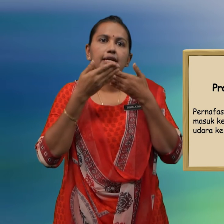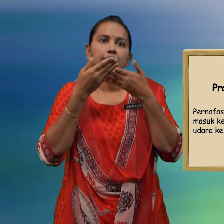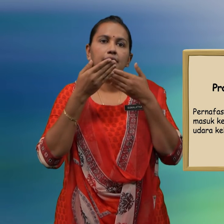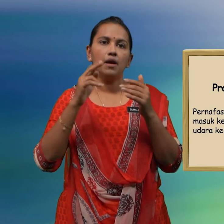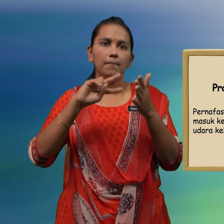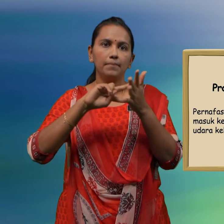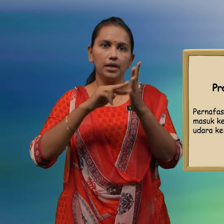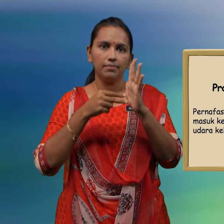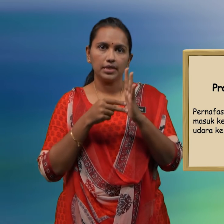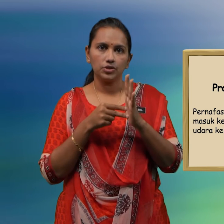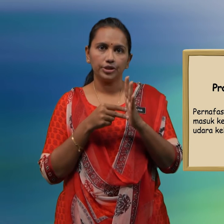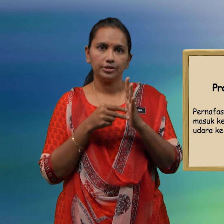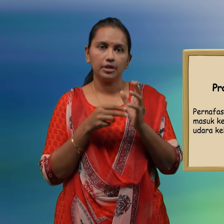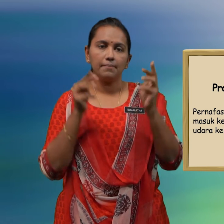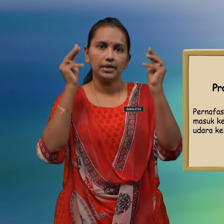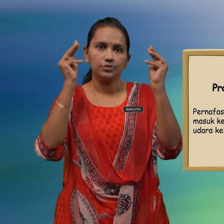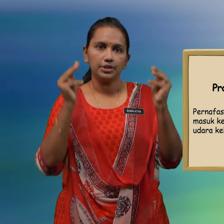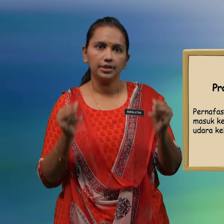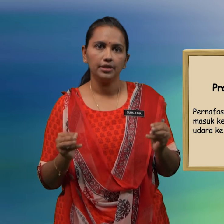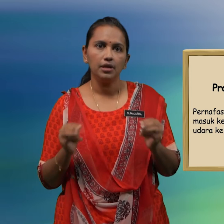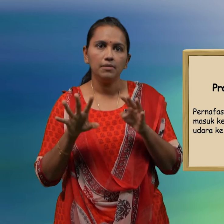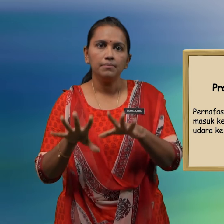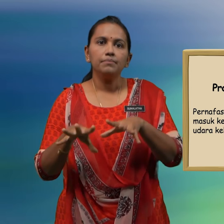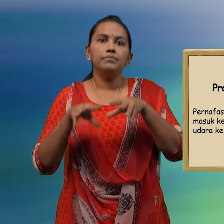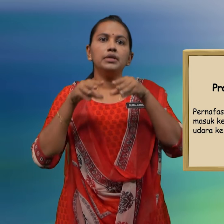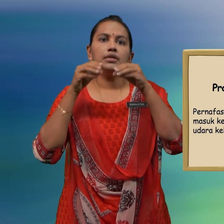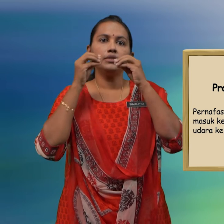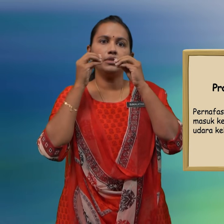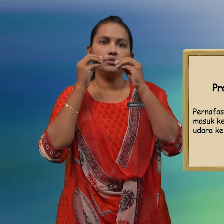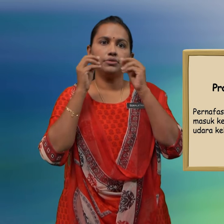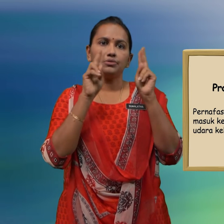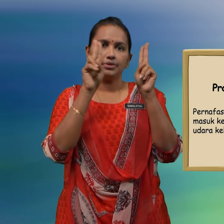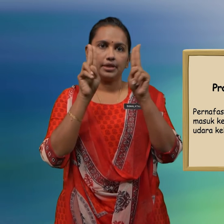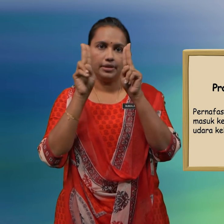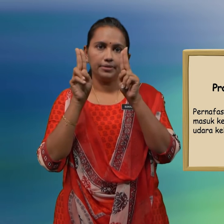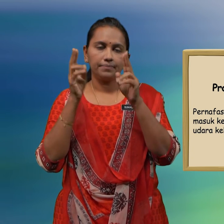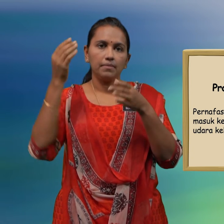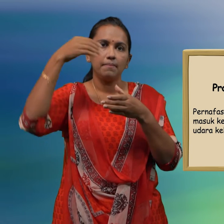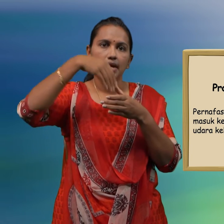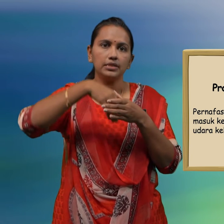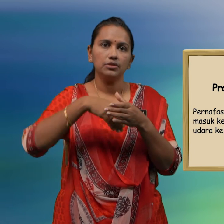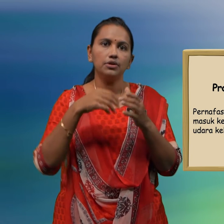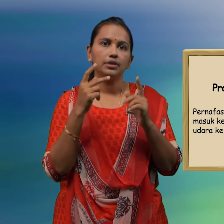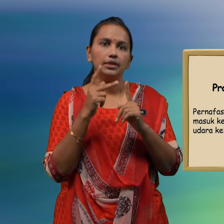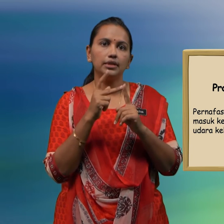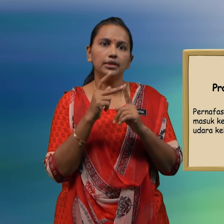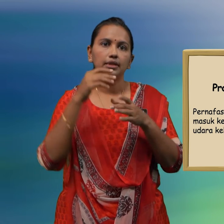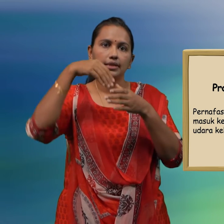Pernafasan bermaksud manusia menyedut udara masuk ke